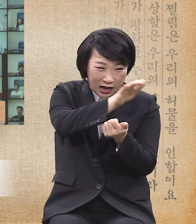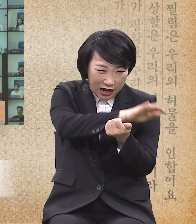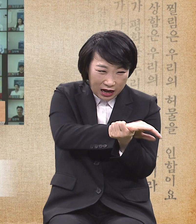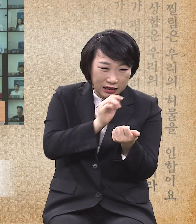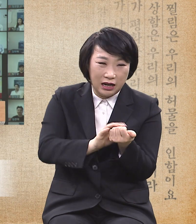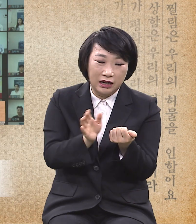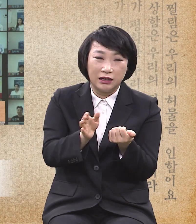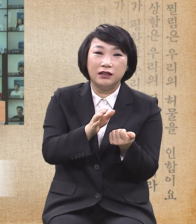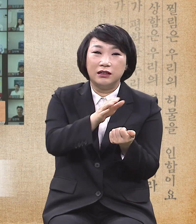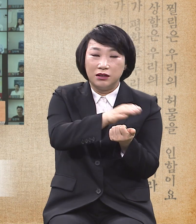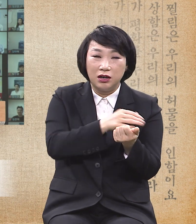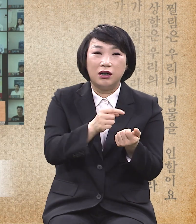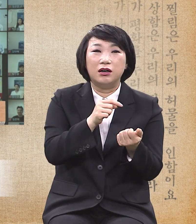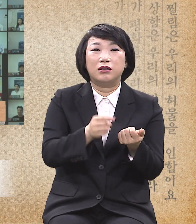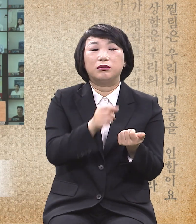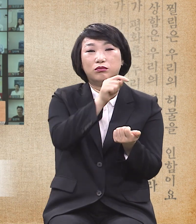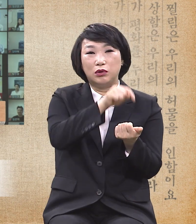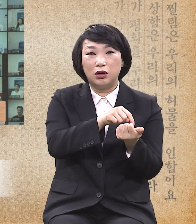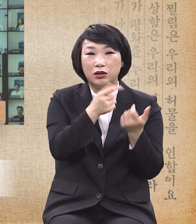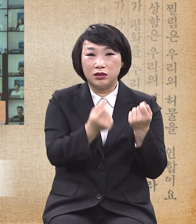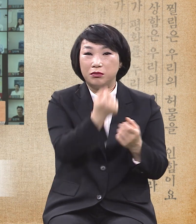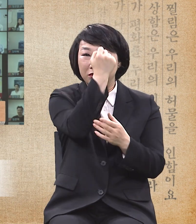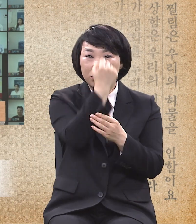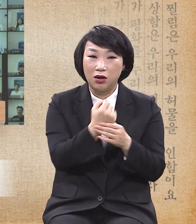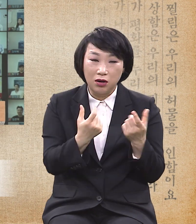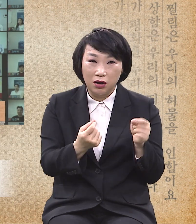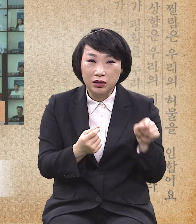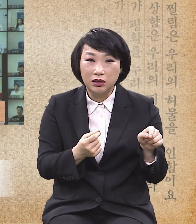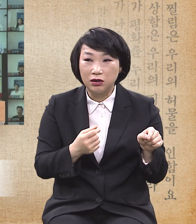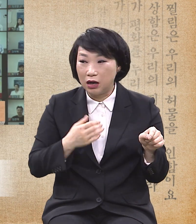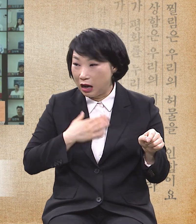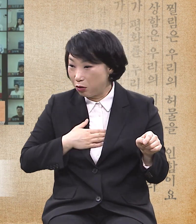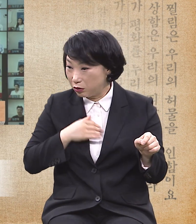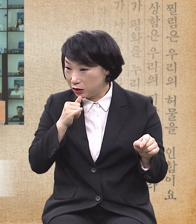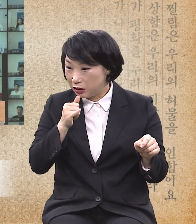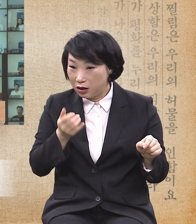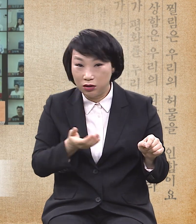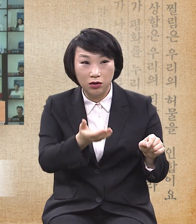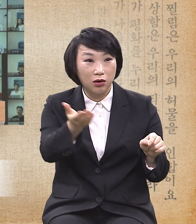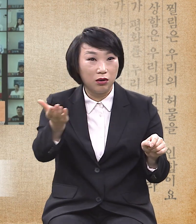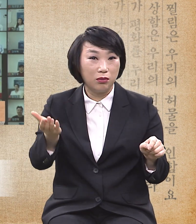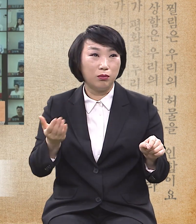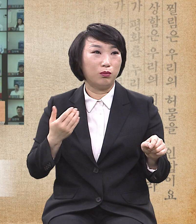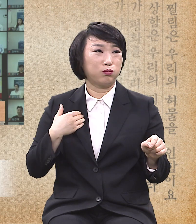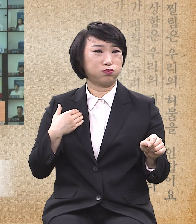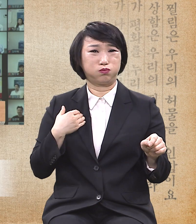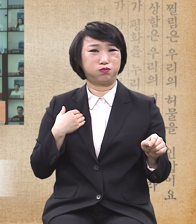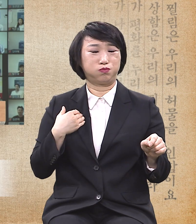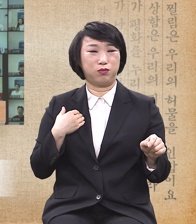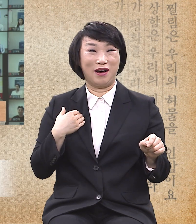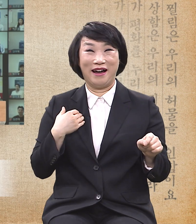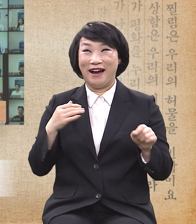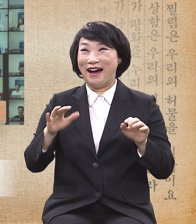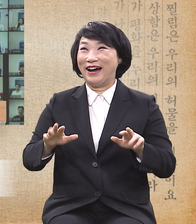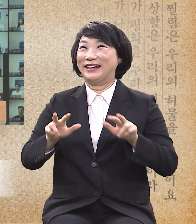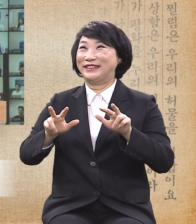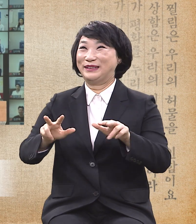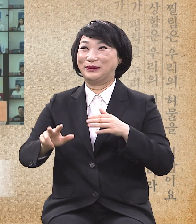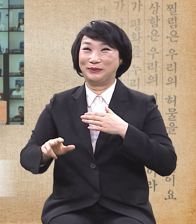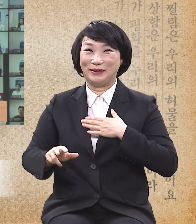같은 것들. 근데 우리가 이것을 압니까? 전혀 모르고 지금